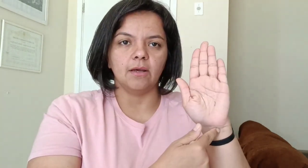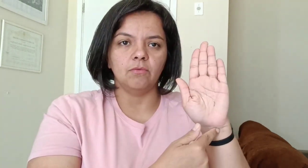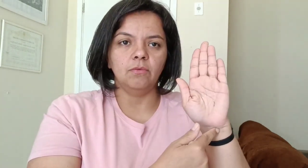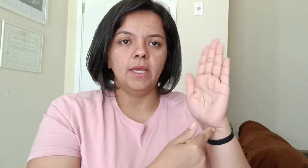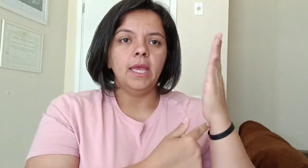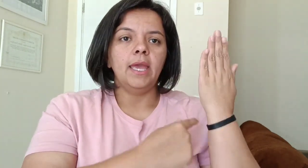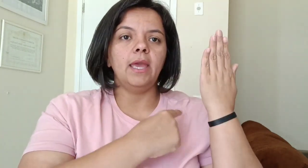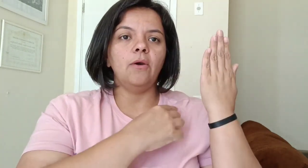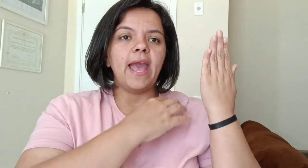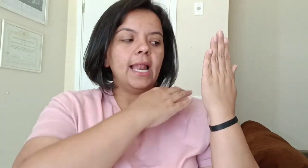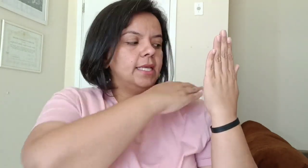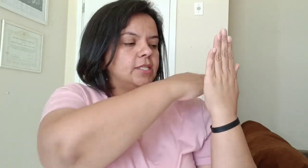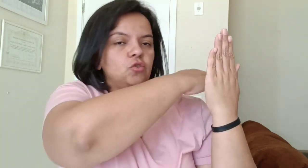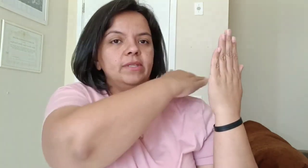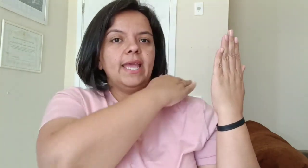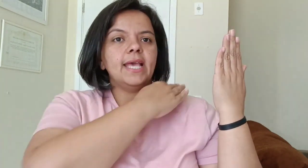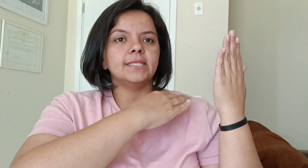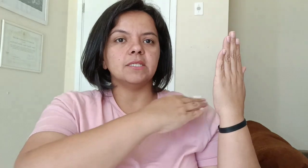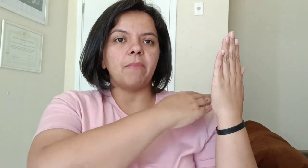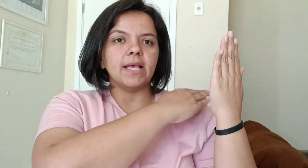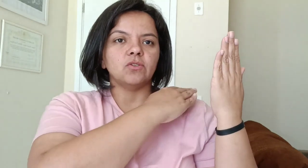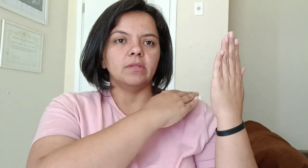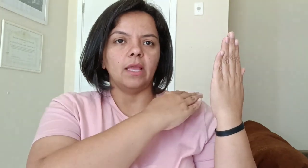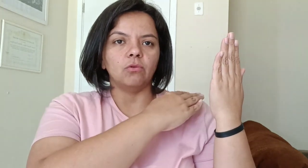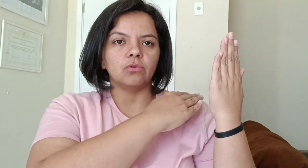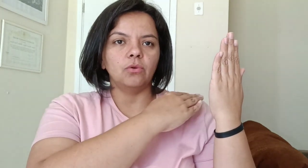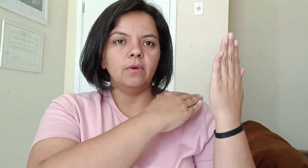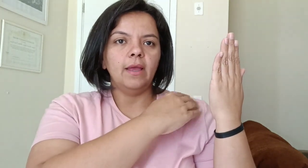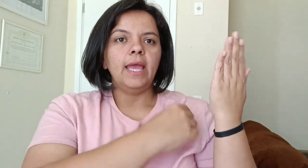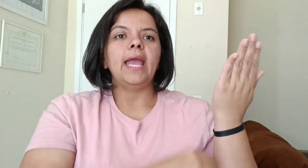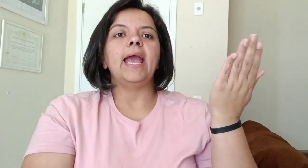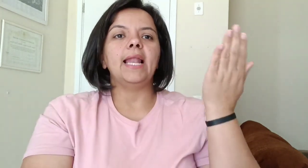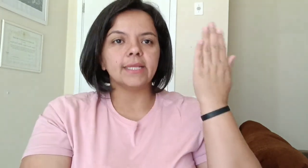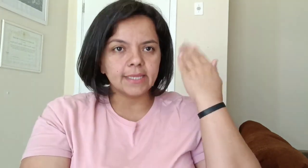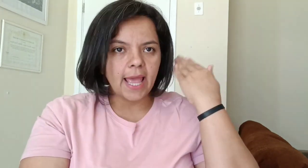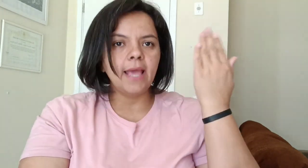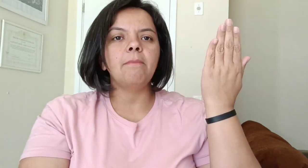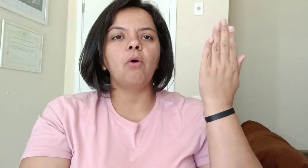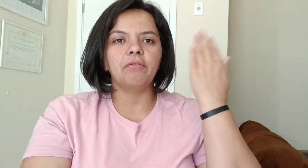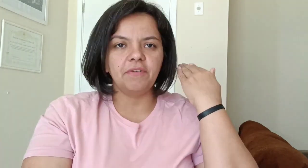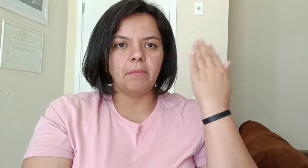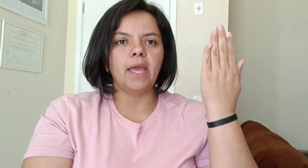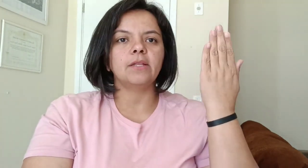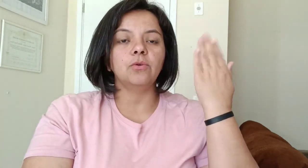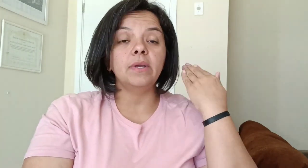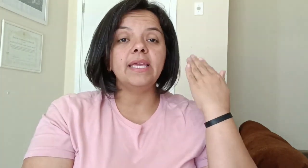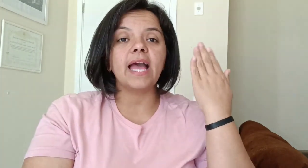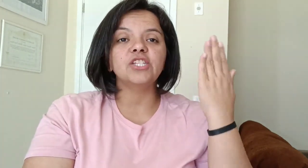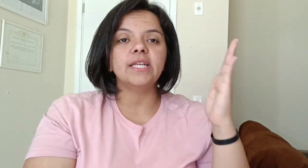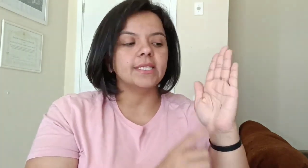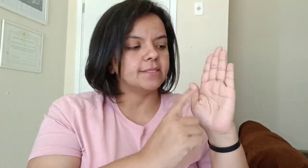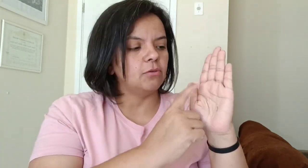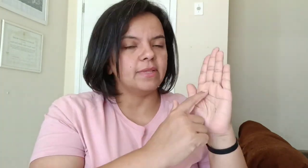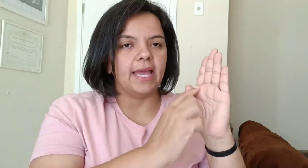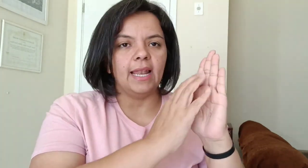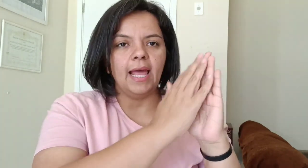configuração. Eu realizo nesse espaço neutro. Ela tem movimento e a direção dela